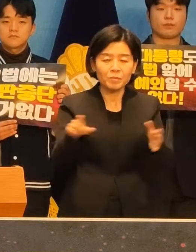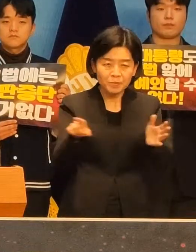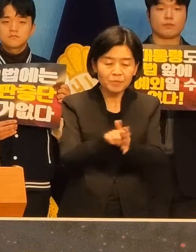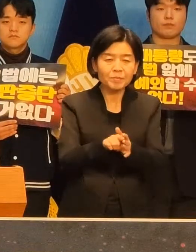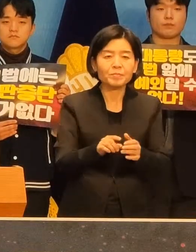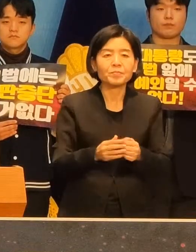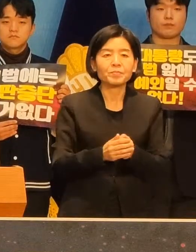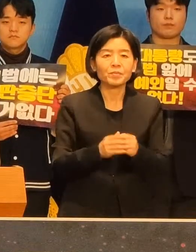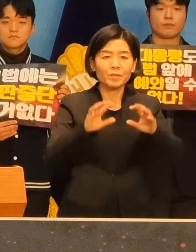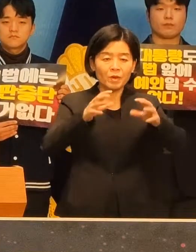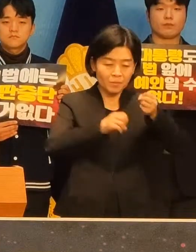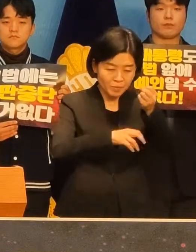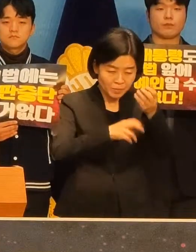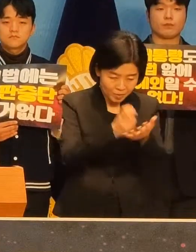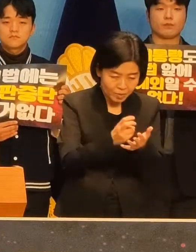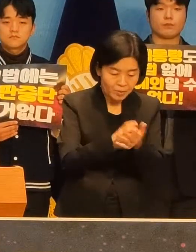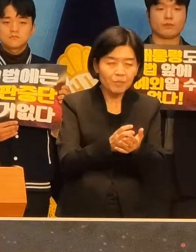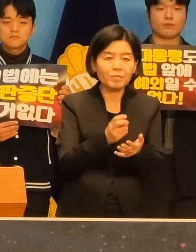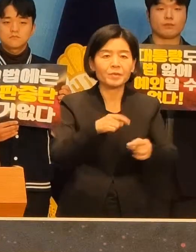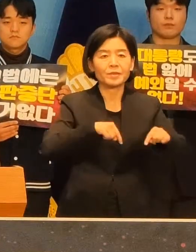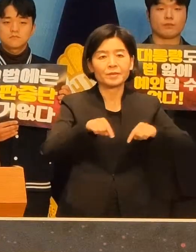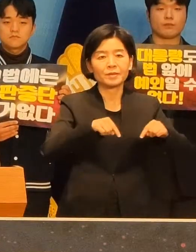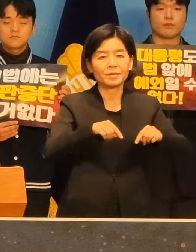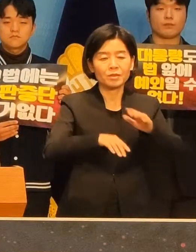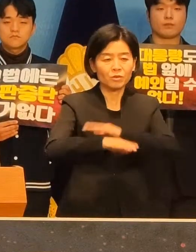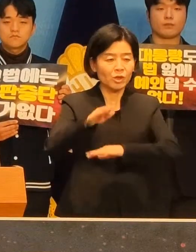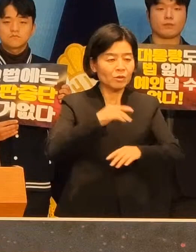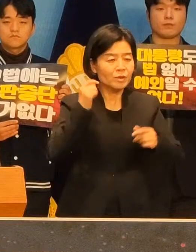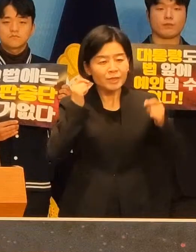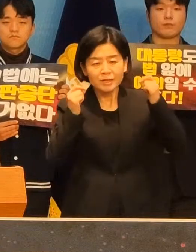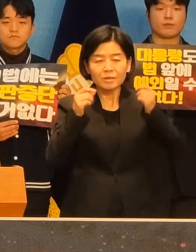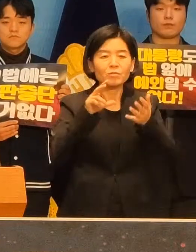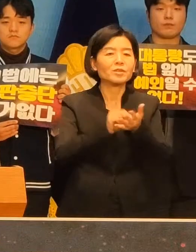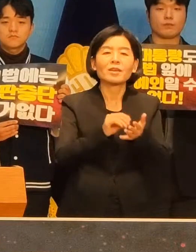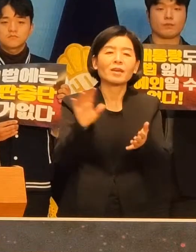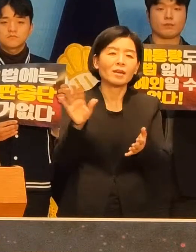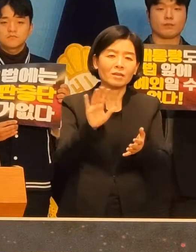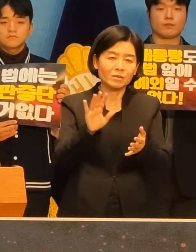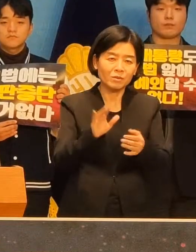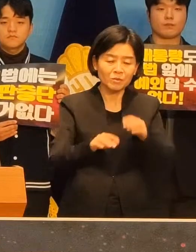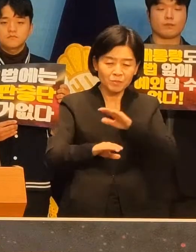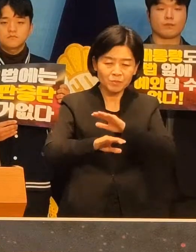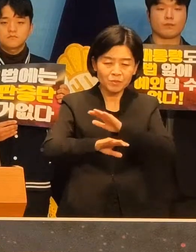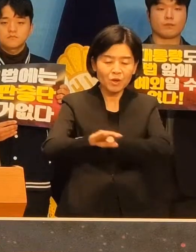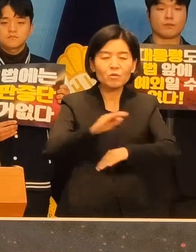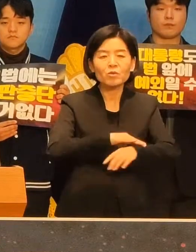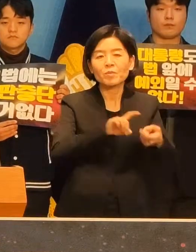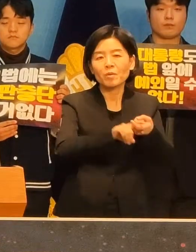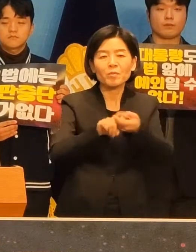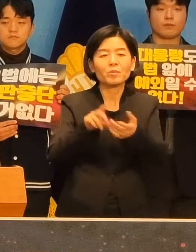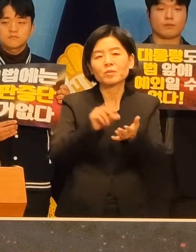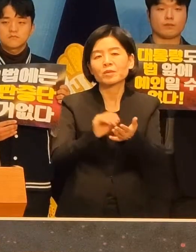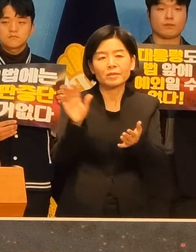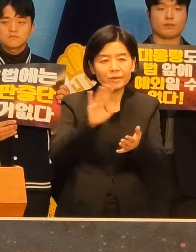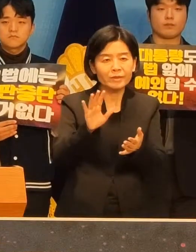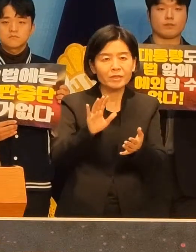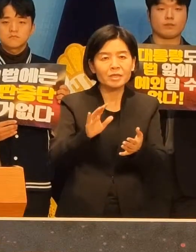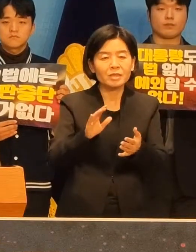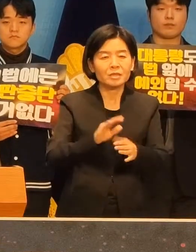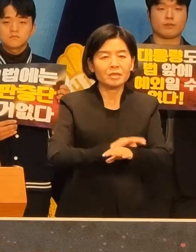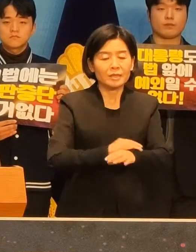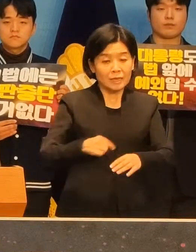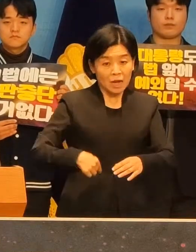헌법과 법치 아래 좌우 이념의 문제가 더 이상은 아닌 것입니다. 양심 있는 진보